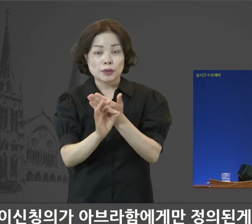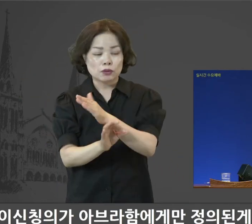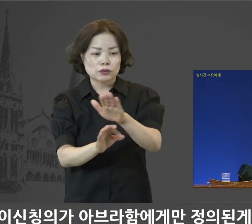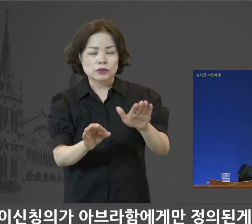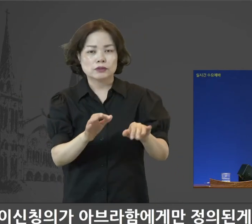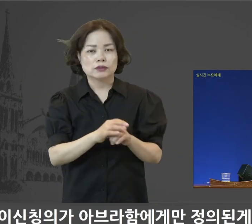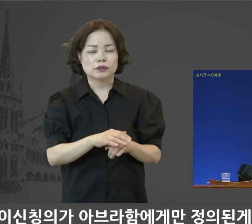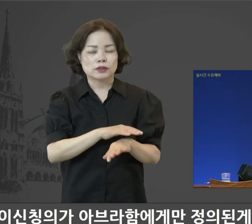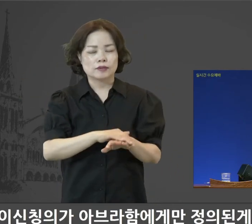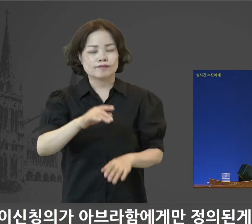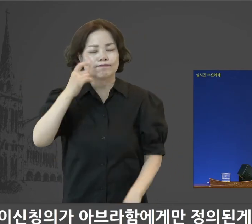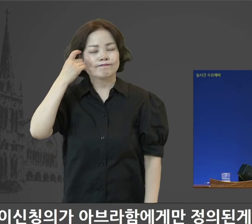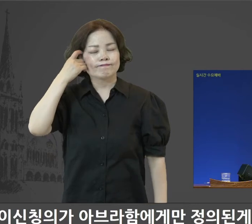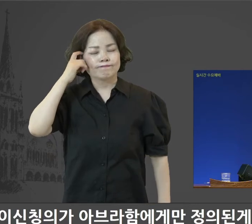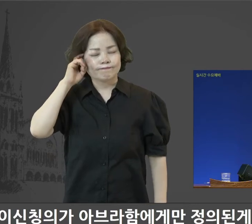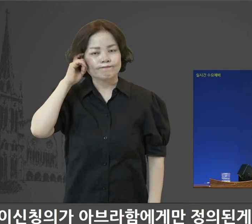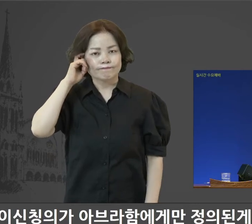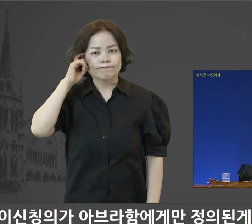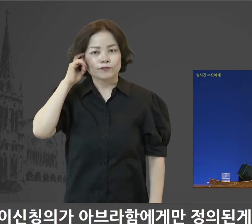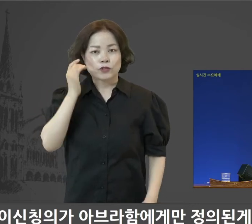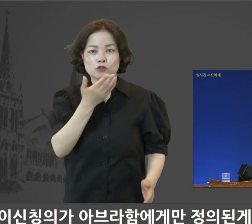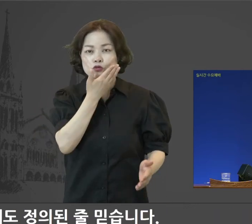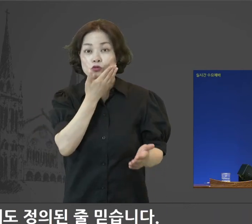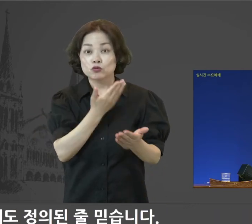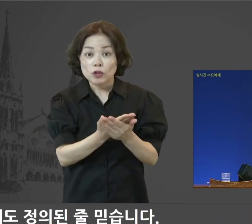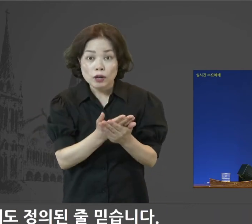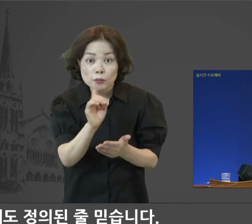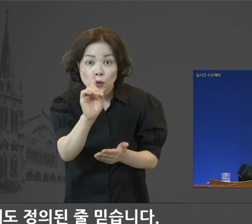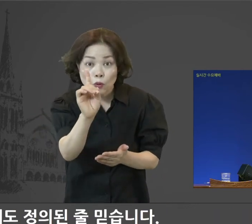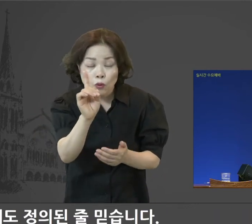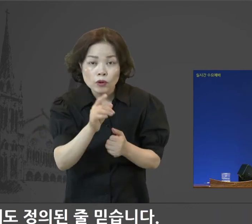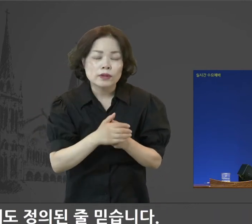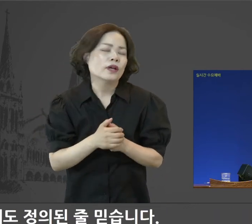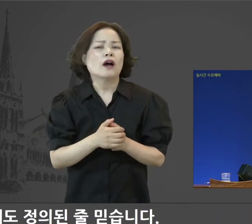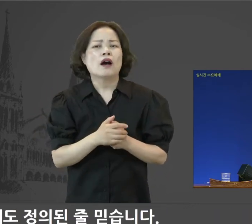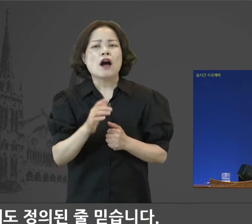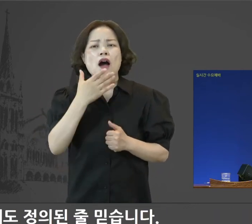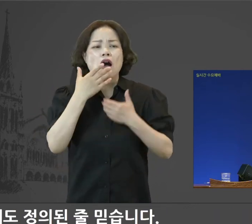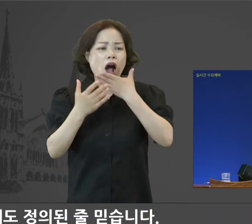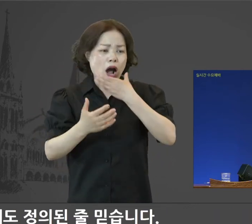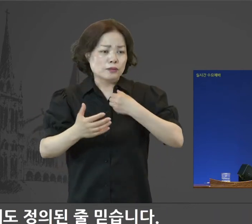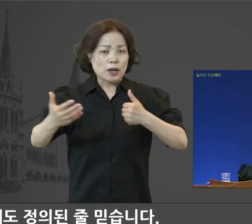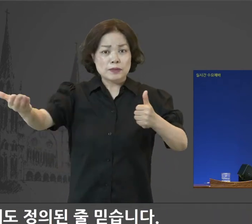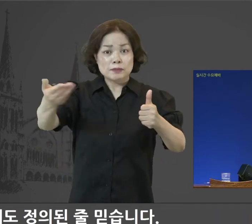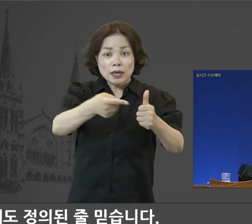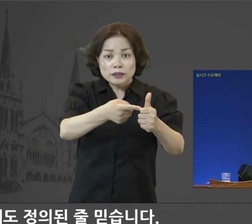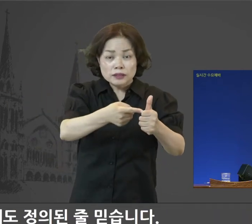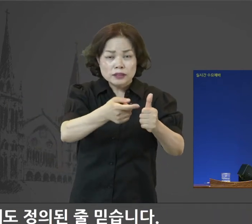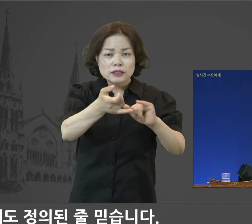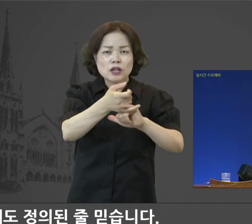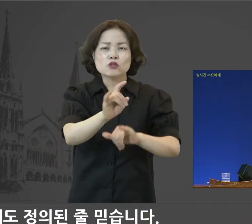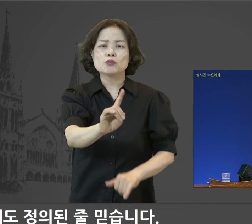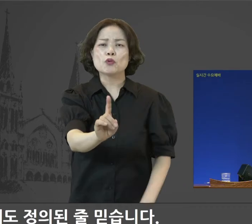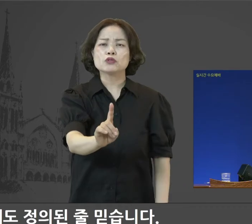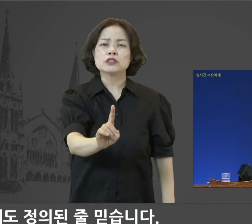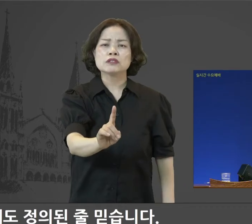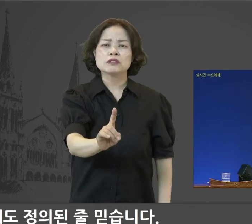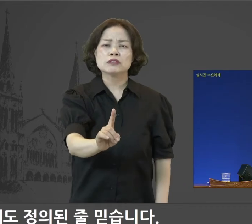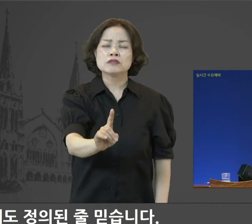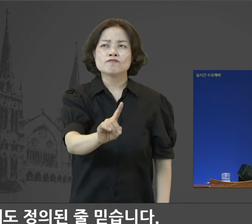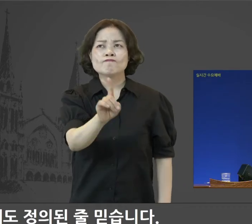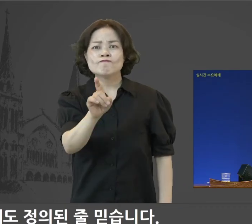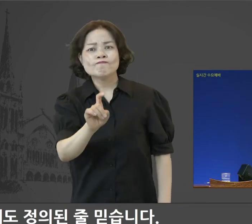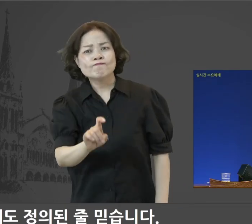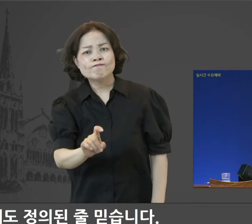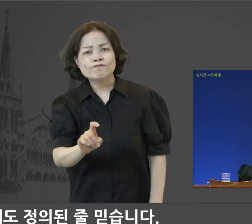짚고 넘어가야 될 중요한 사실은 도대체 아브라함이 받은 그 약속이 무엇이냐 이거죠.